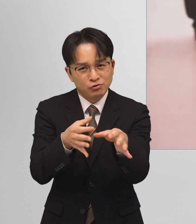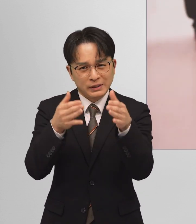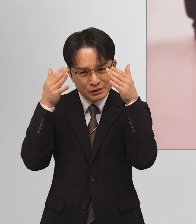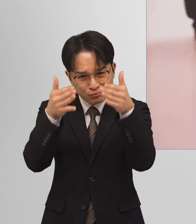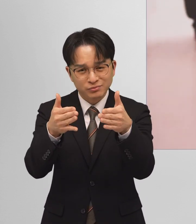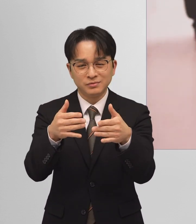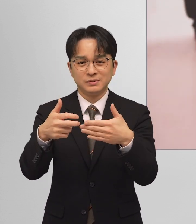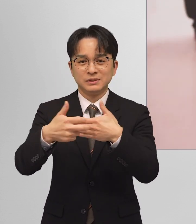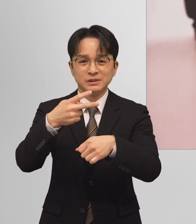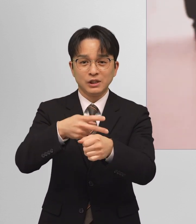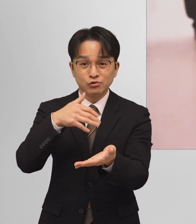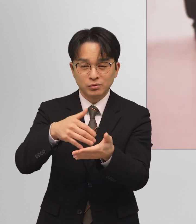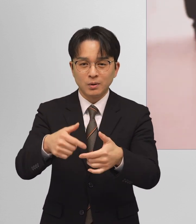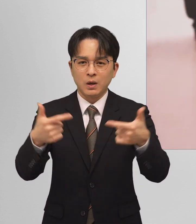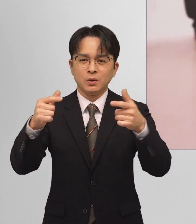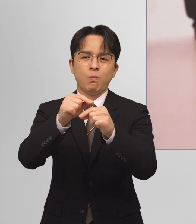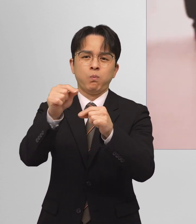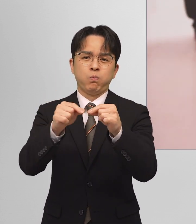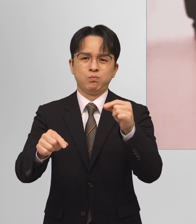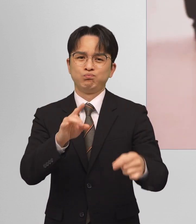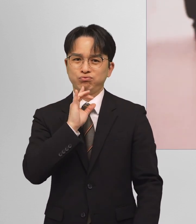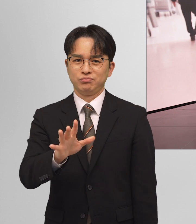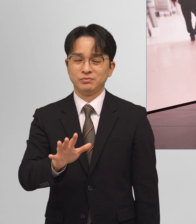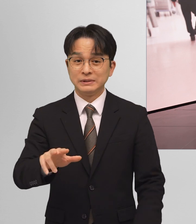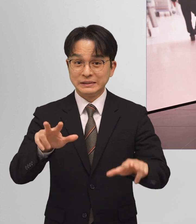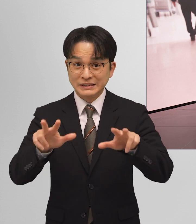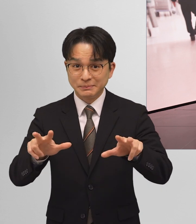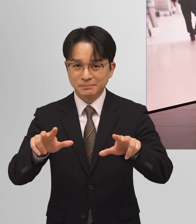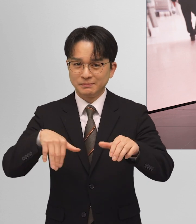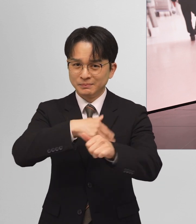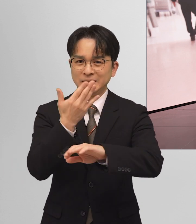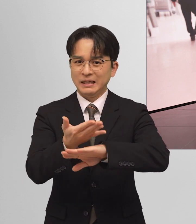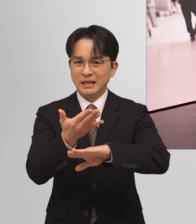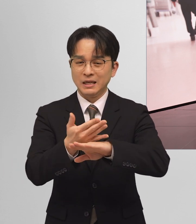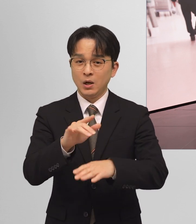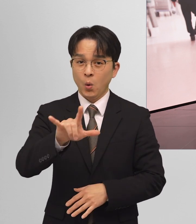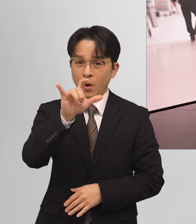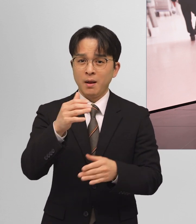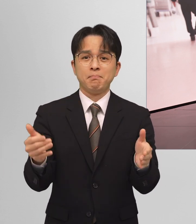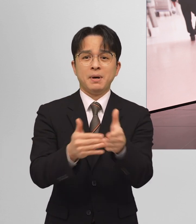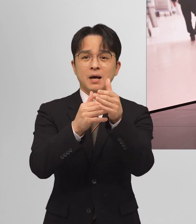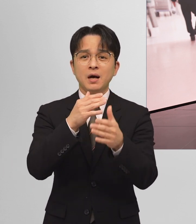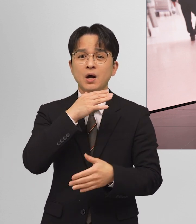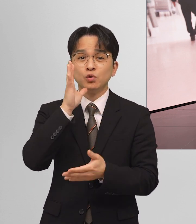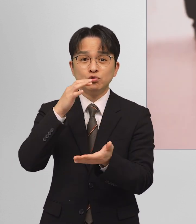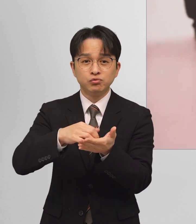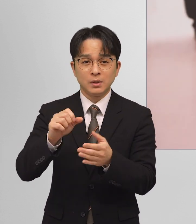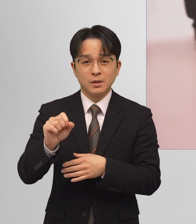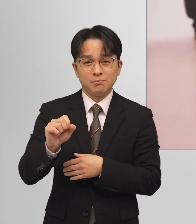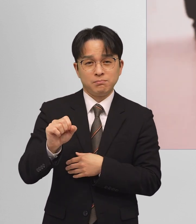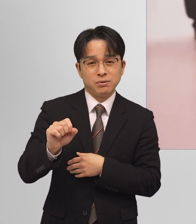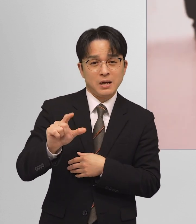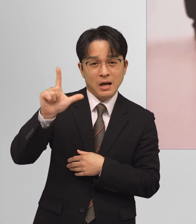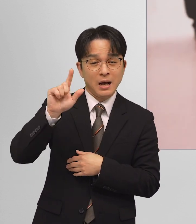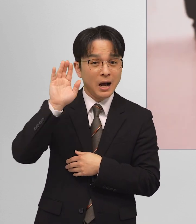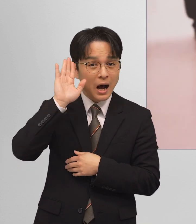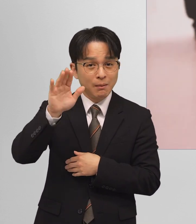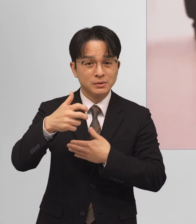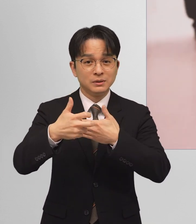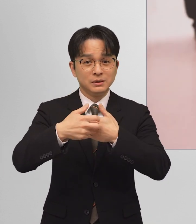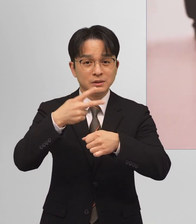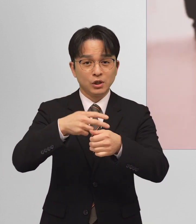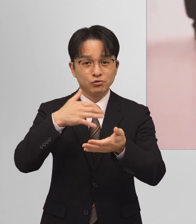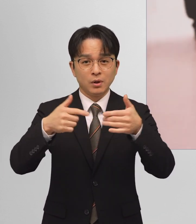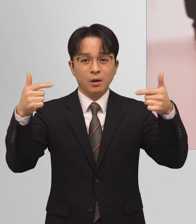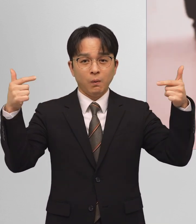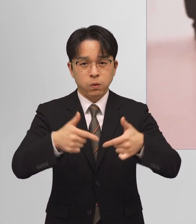불가피하게 코로나 이후에 재논의하기로 결정을 했습니다. 하지만 지금은 우려가 이전보다 더욱 커지고 있고 또 급격한 고령화로 인해